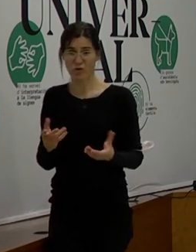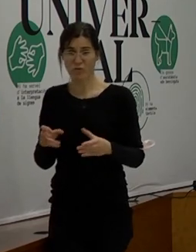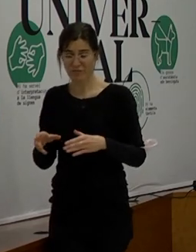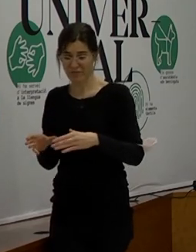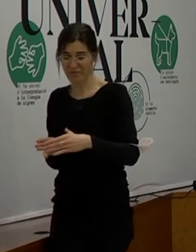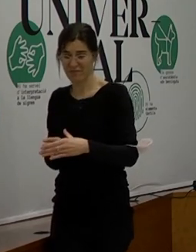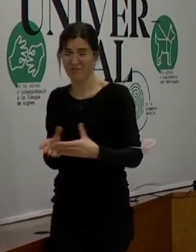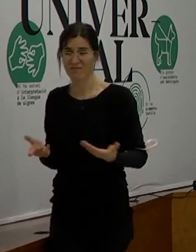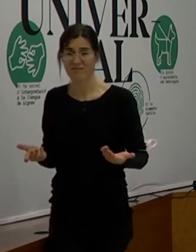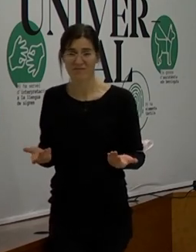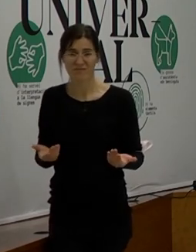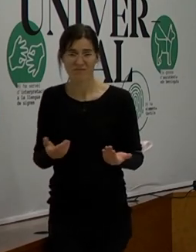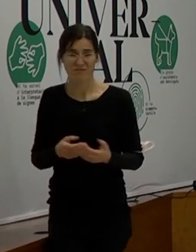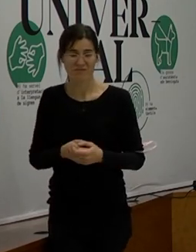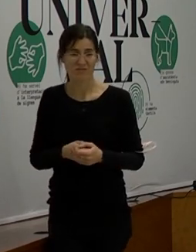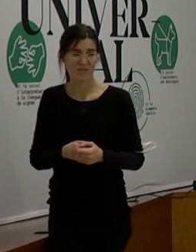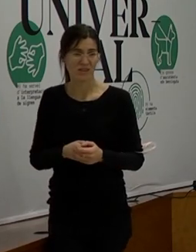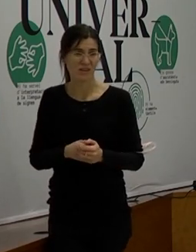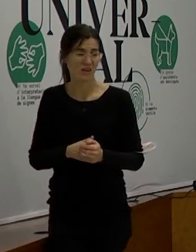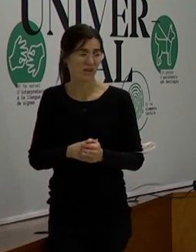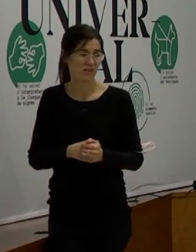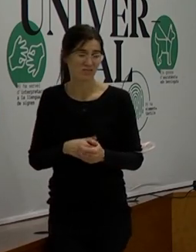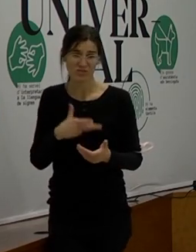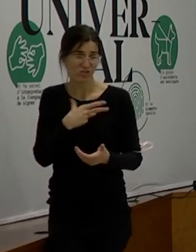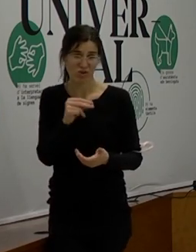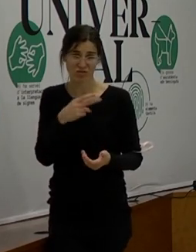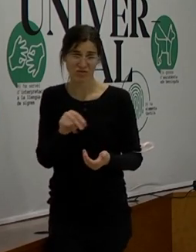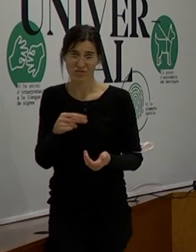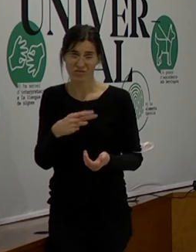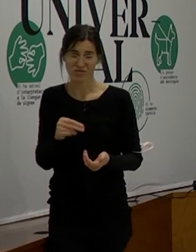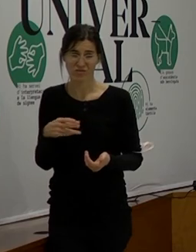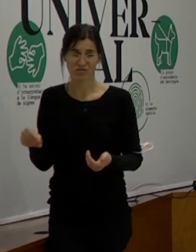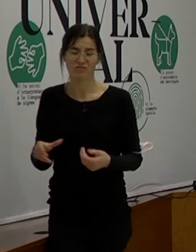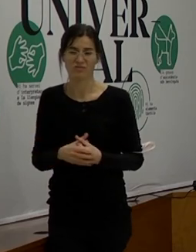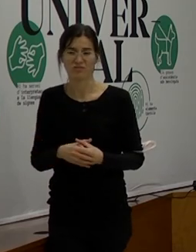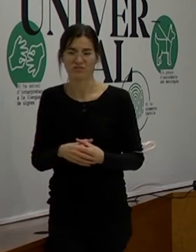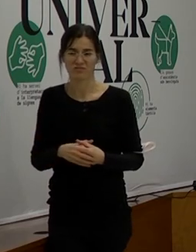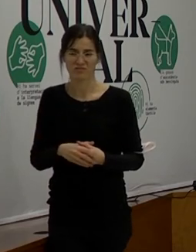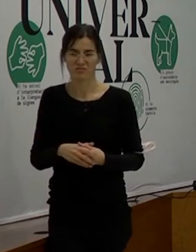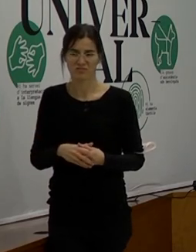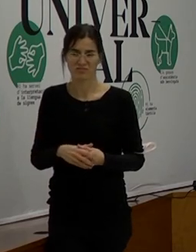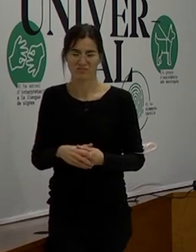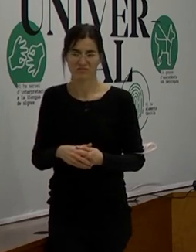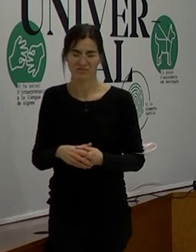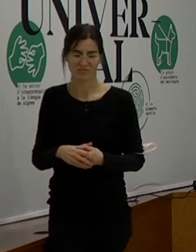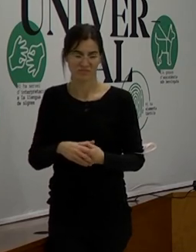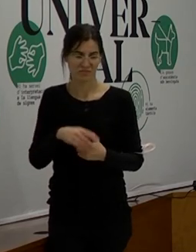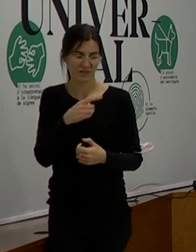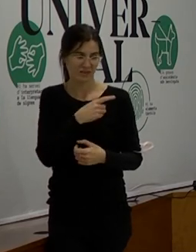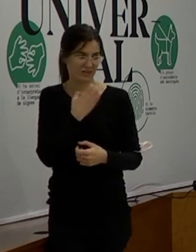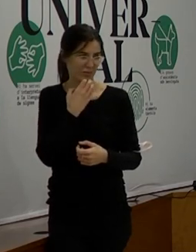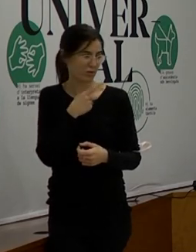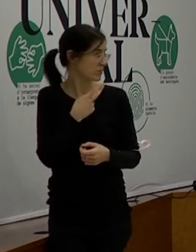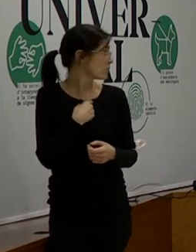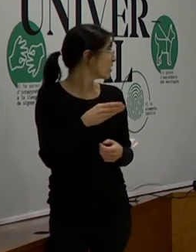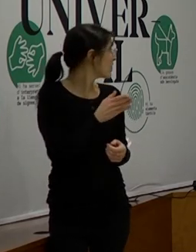vale? Bueno, o sigui, no, tot això, no, vale? I aquesta, mira, aquesta era de